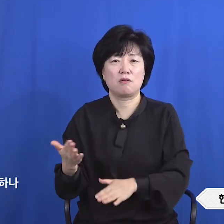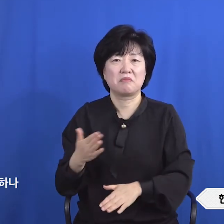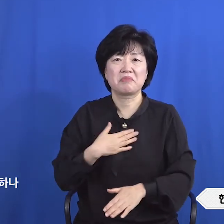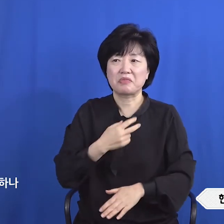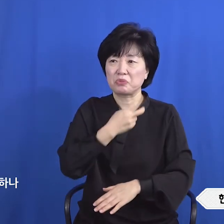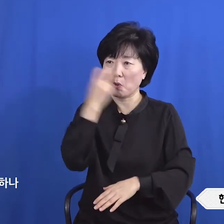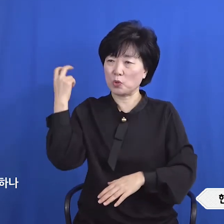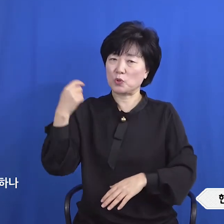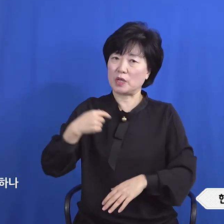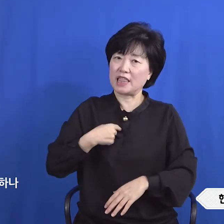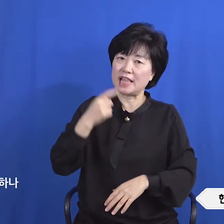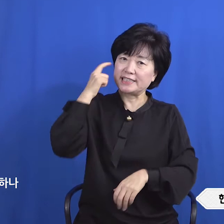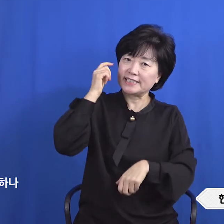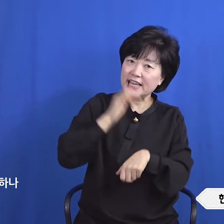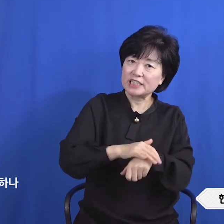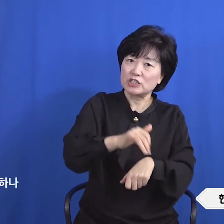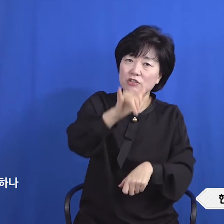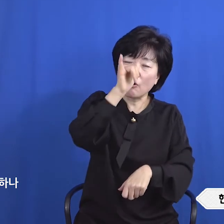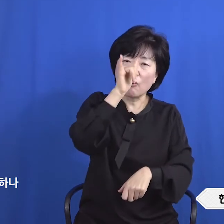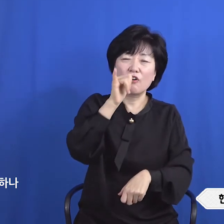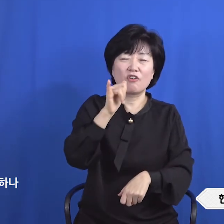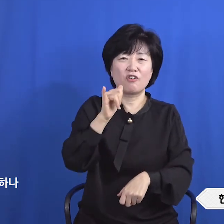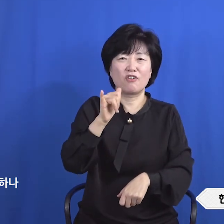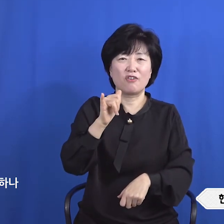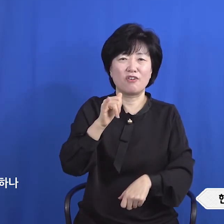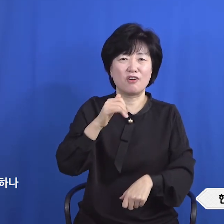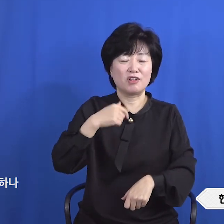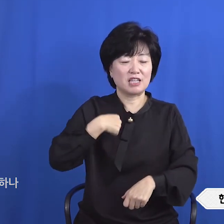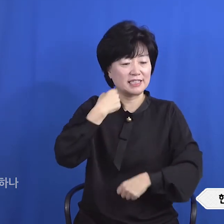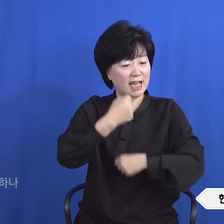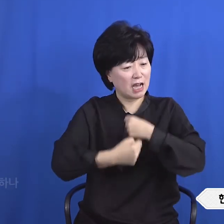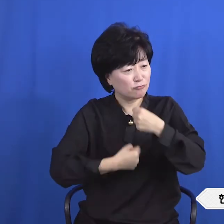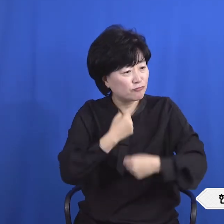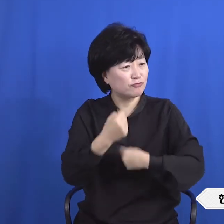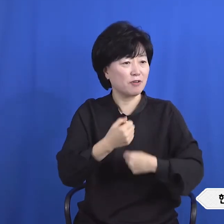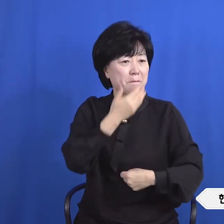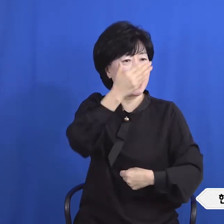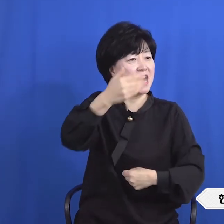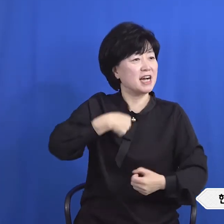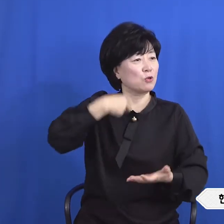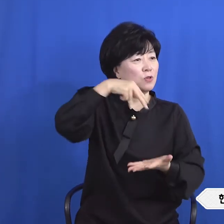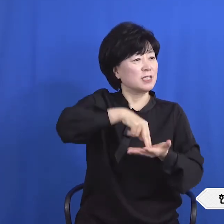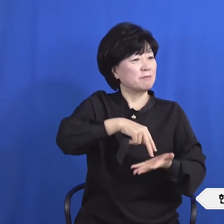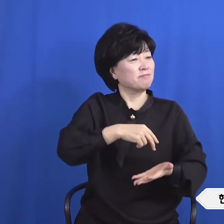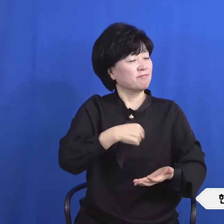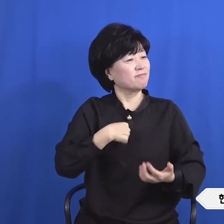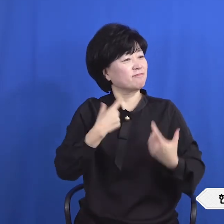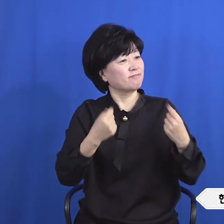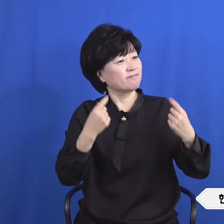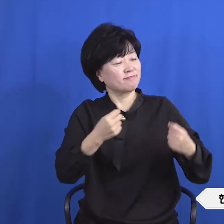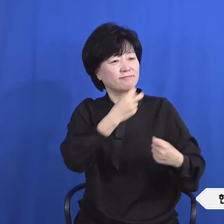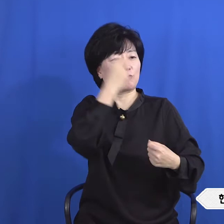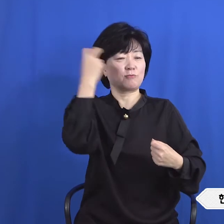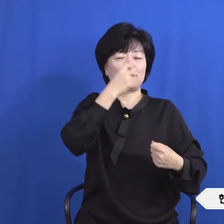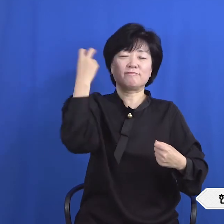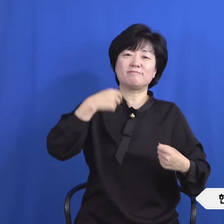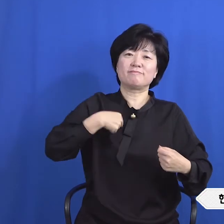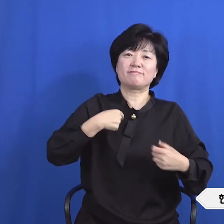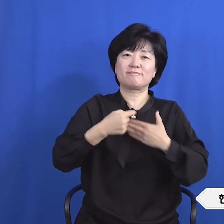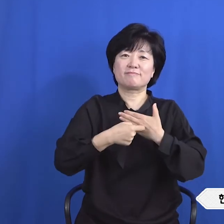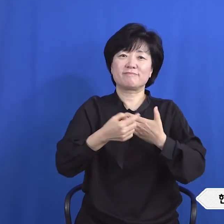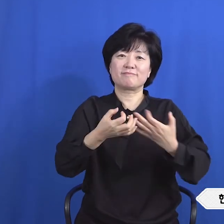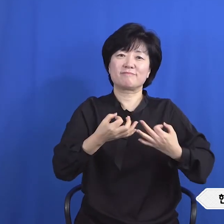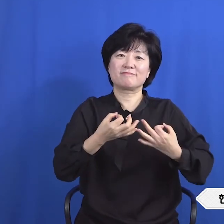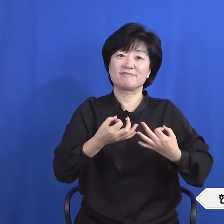자기는 뭐 똑똑하다 지혜롭다 그냥 자율적으로 살자 굉장히 똑똑한 것